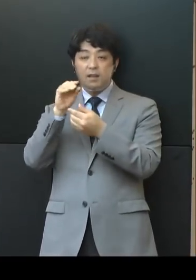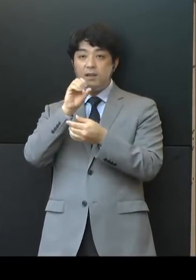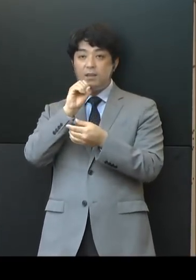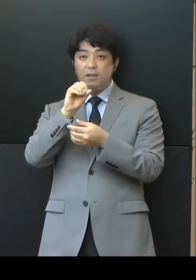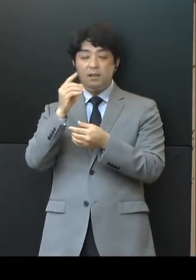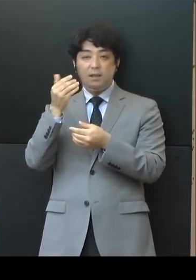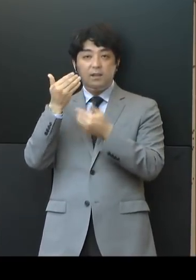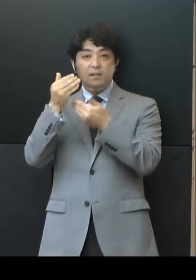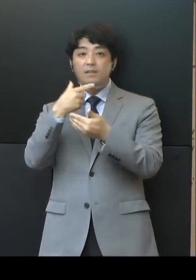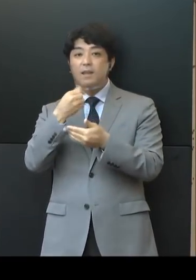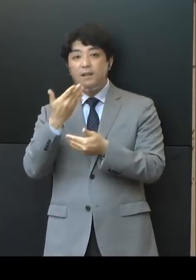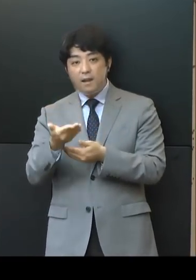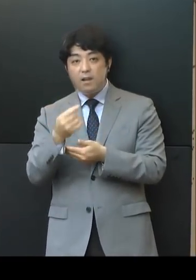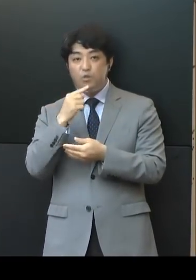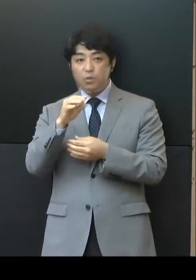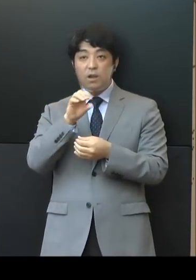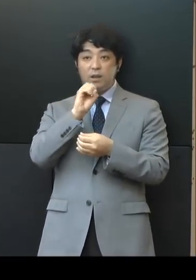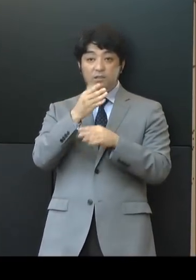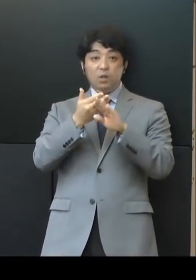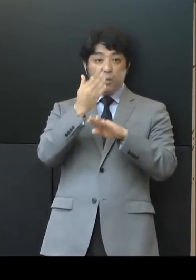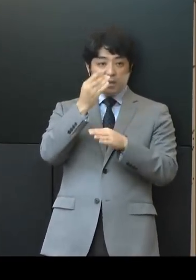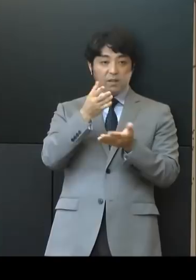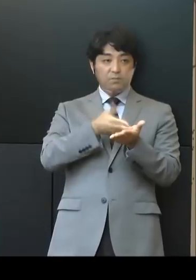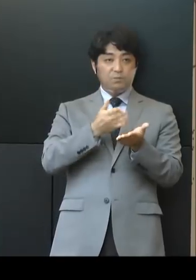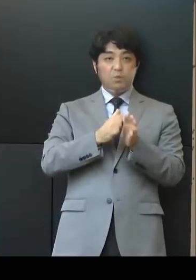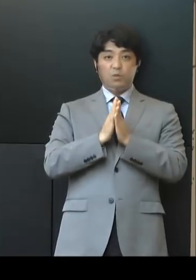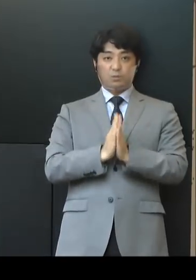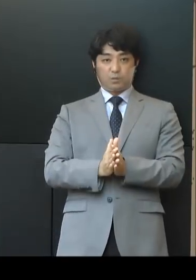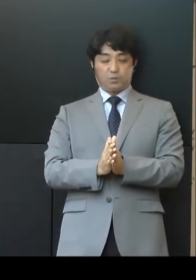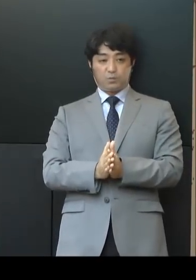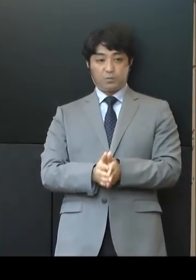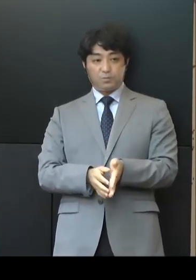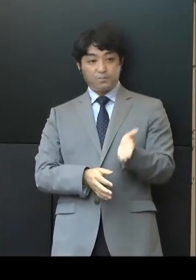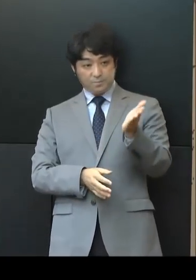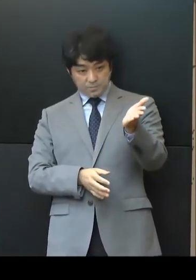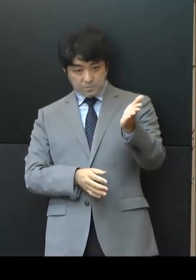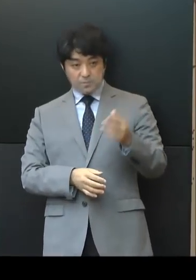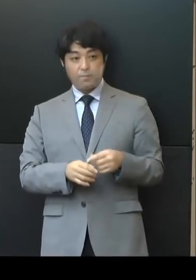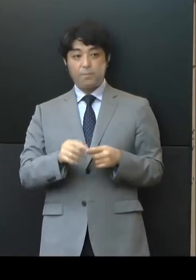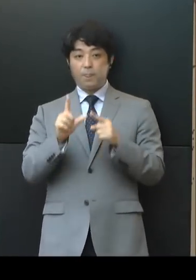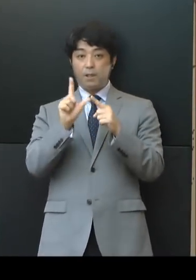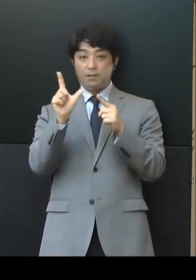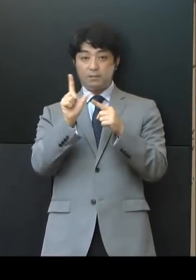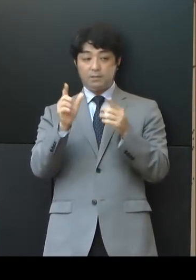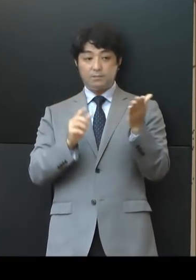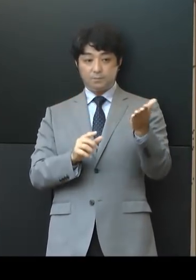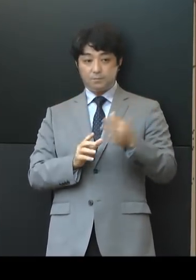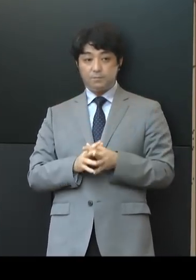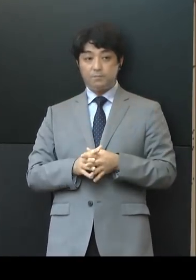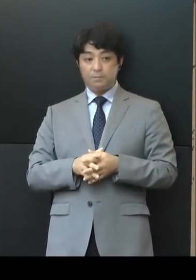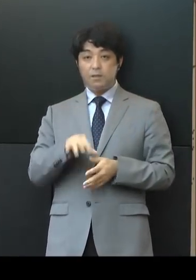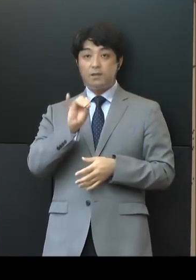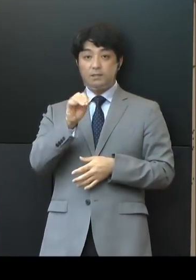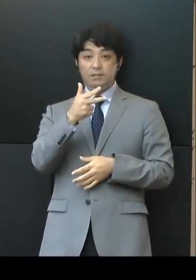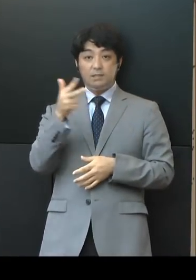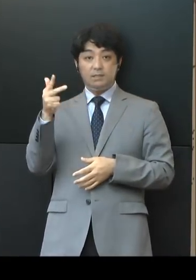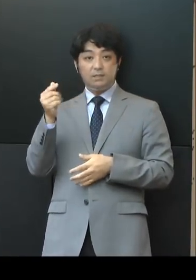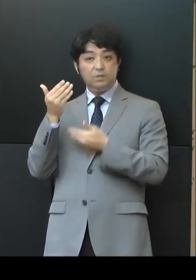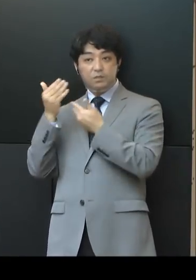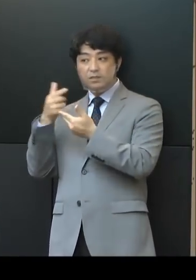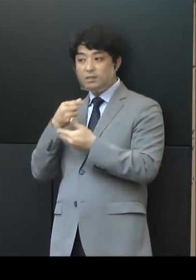てから質問をお願いいたします。では質問がある NHK です。知事 じゃあお伺い